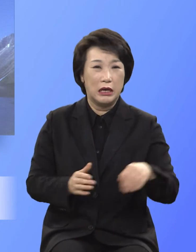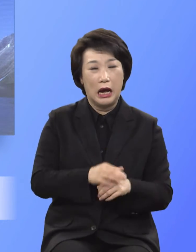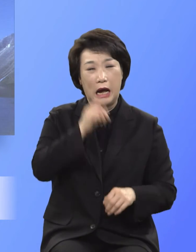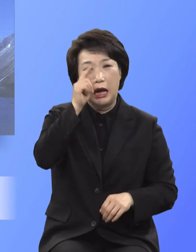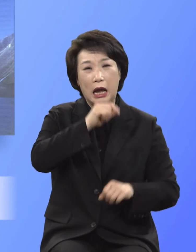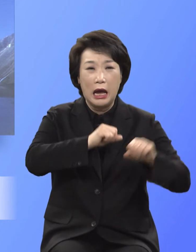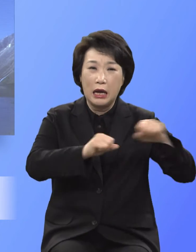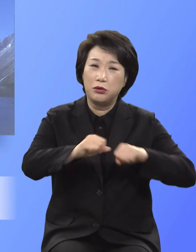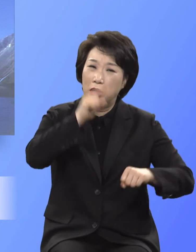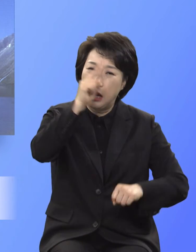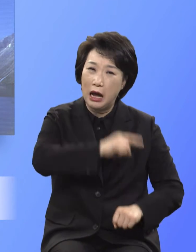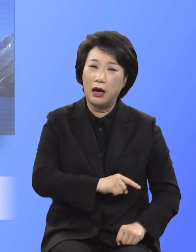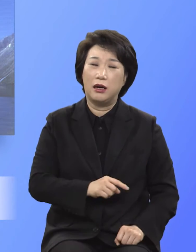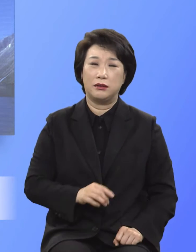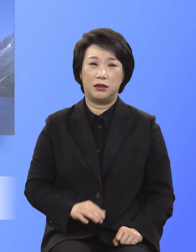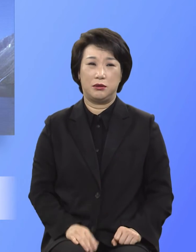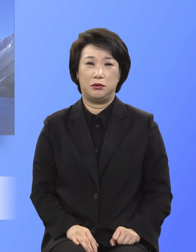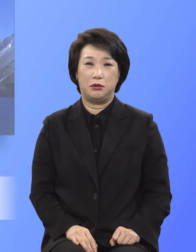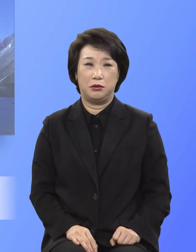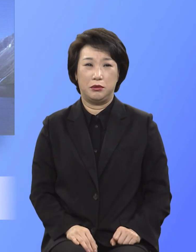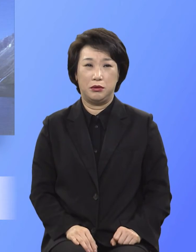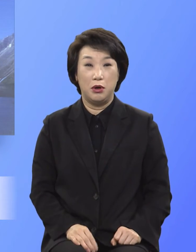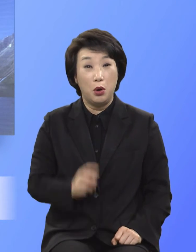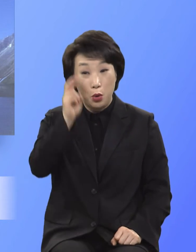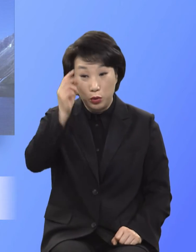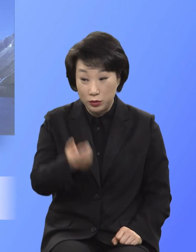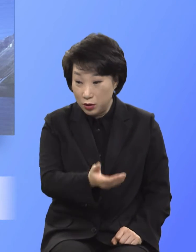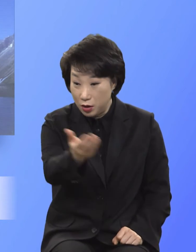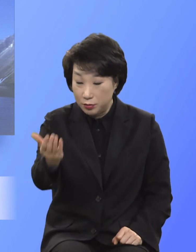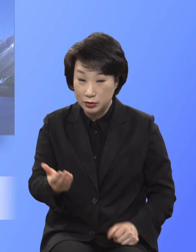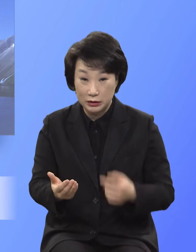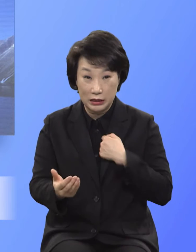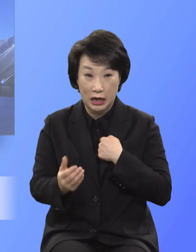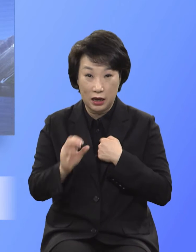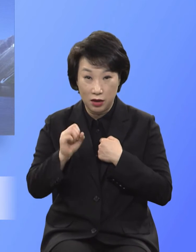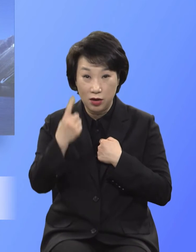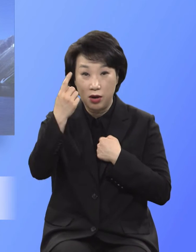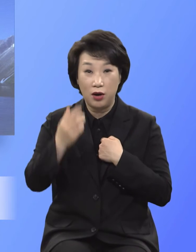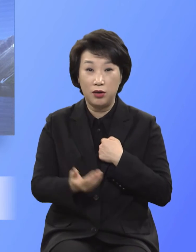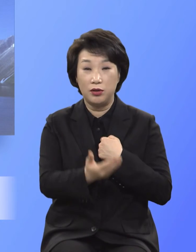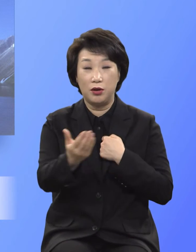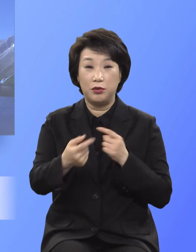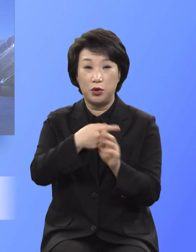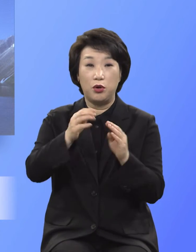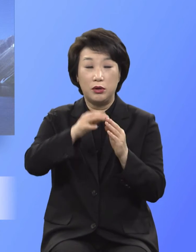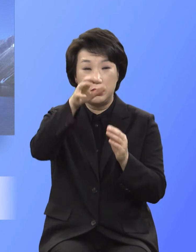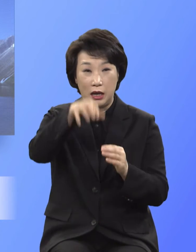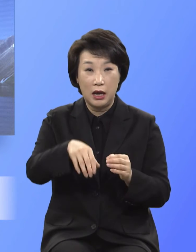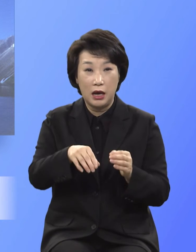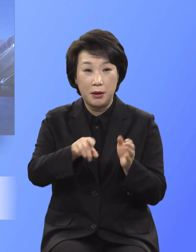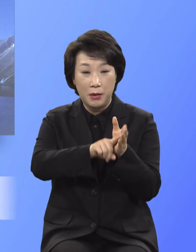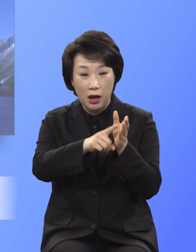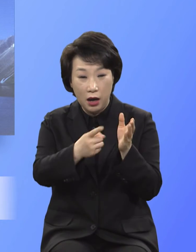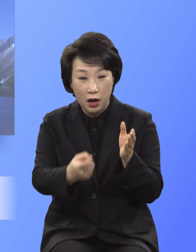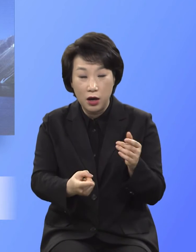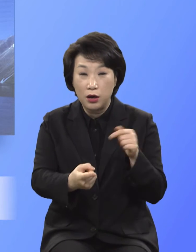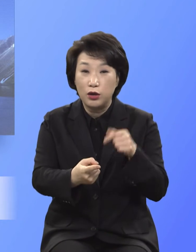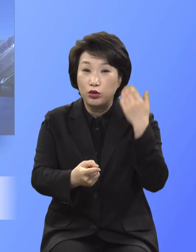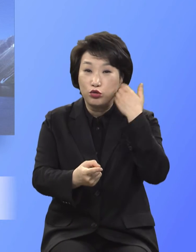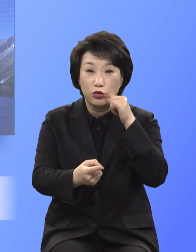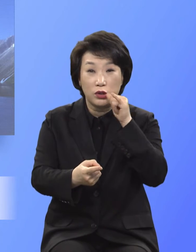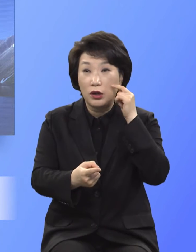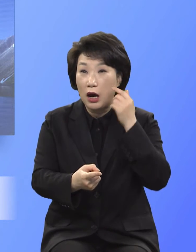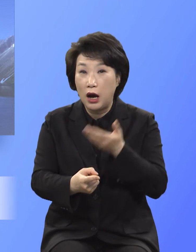잔인한 행동이라는 것입니다. 혹시 여러분 때문에 교회 나간 영혼들이